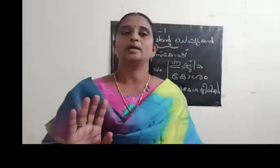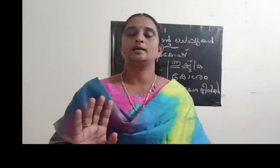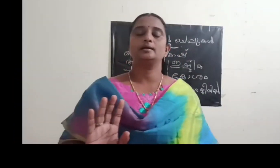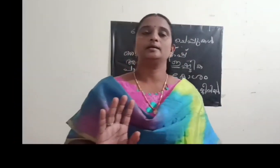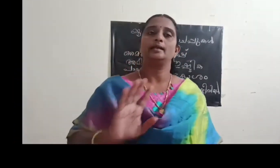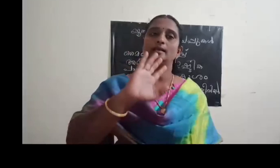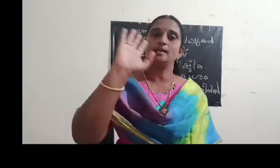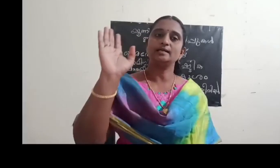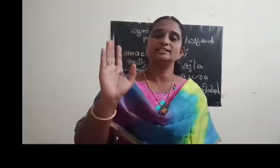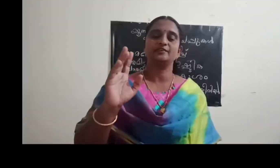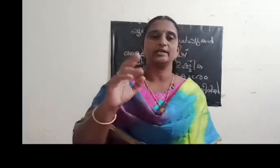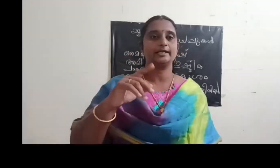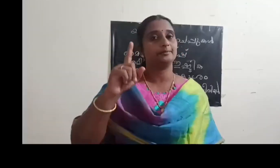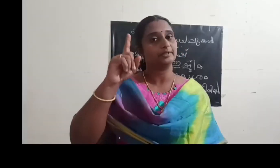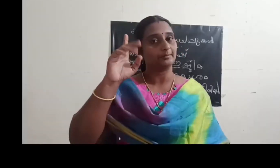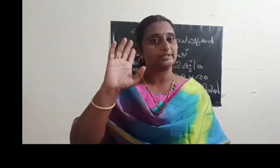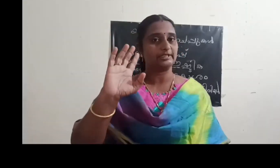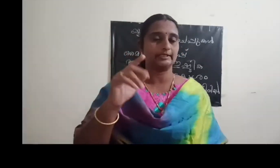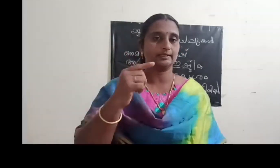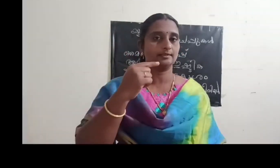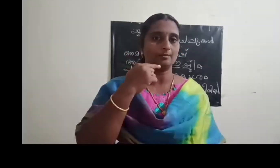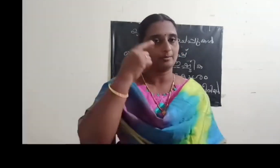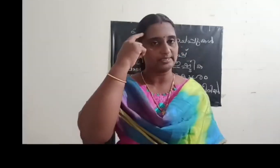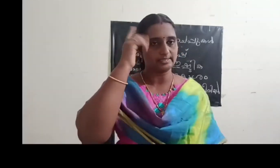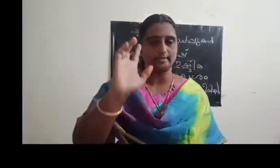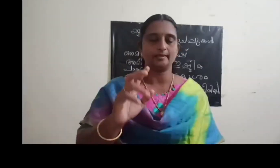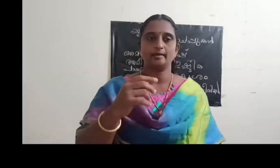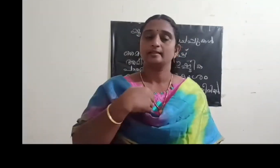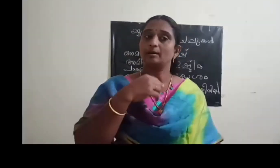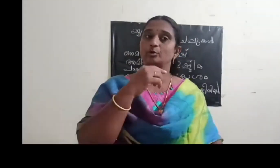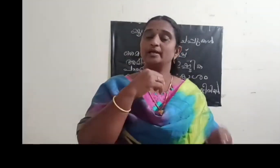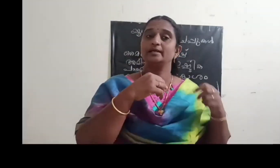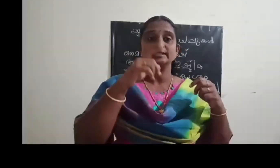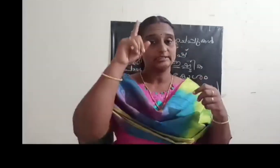കൊണ്ടാണ് എല്ലാ ജീവികളെയും നിർമ്മിച്ചിരിക്കുന്നതെന്ന് നമുക്ക് മനസ്സിലായി നമ്മുടെ